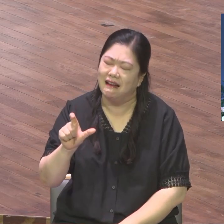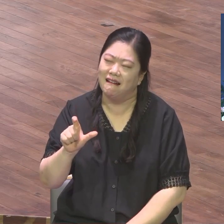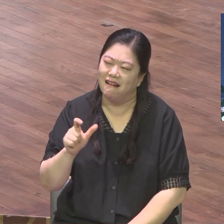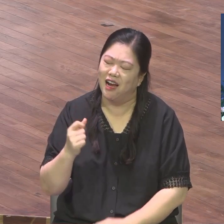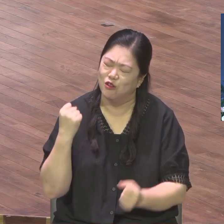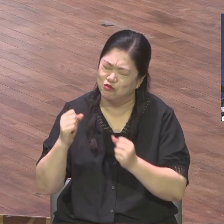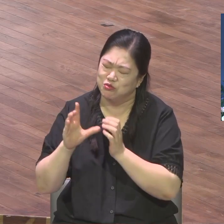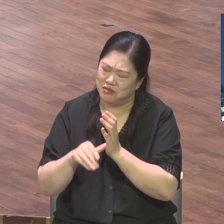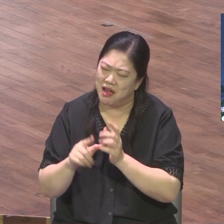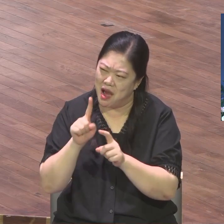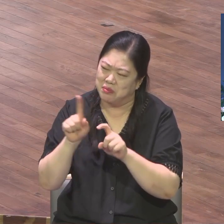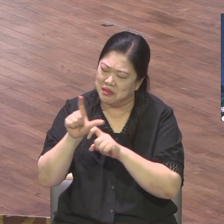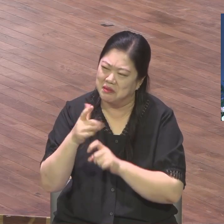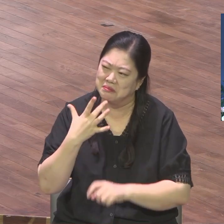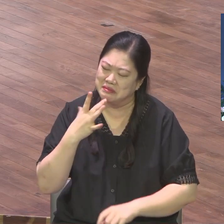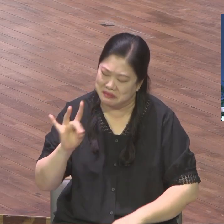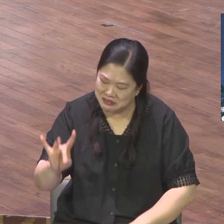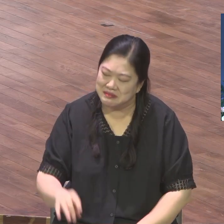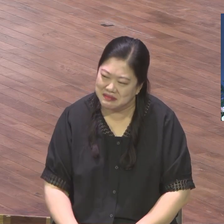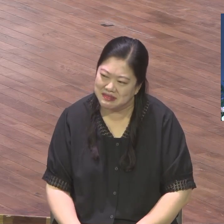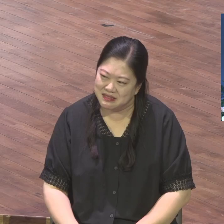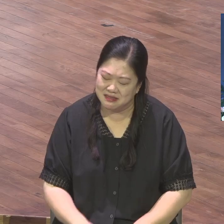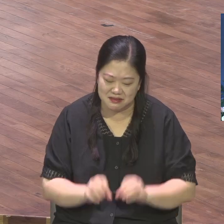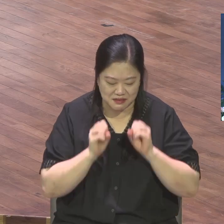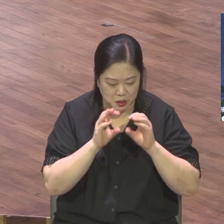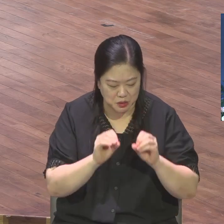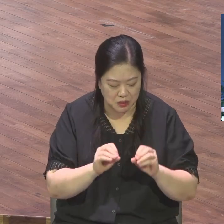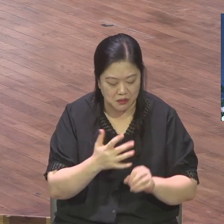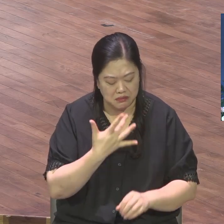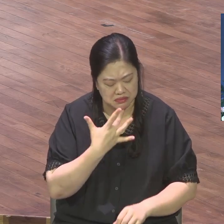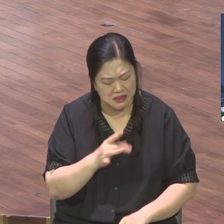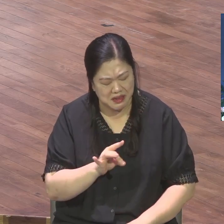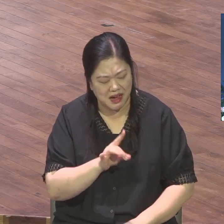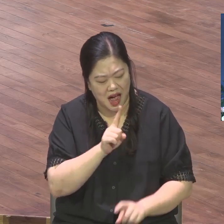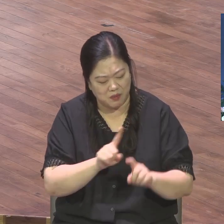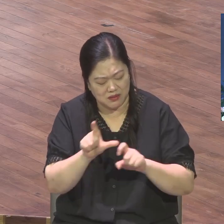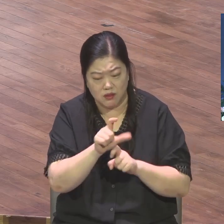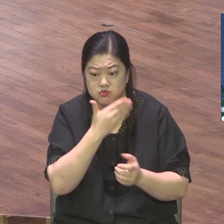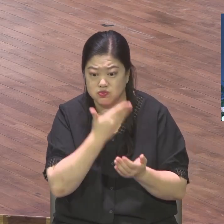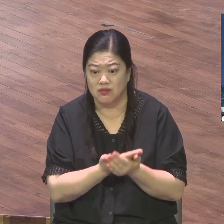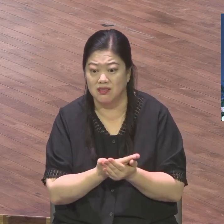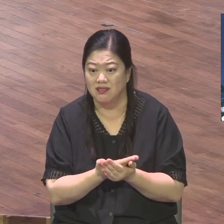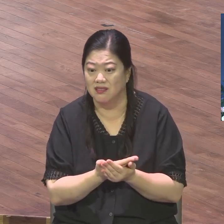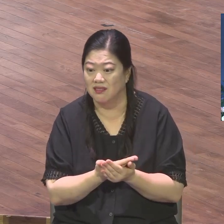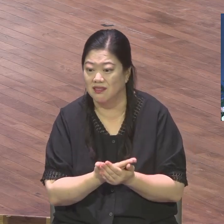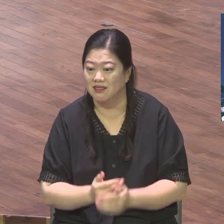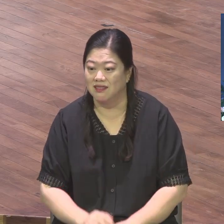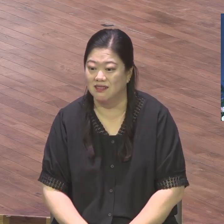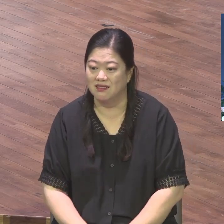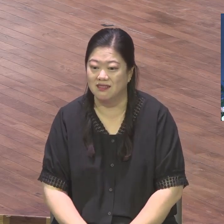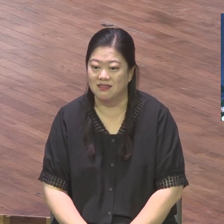예수님을 부인하고 배신하고 떠났던 제자들, 이 부활하신 예수님이 찾아가서